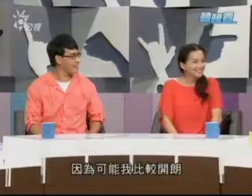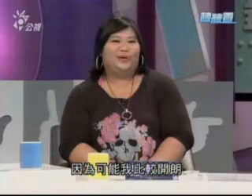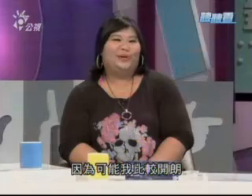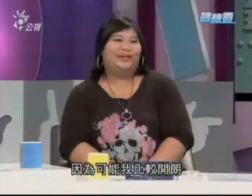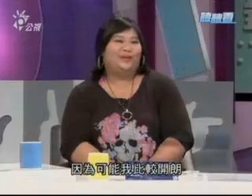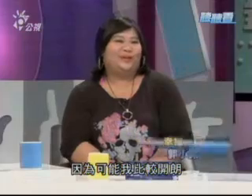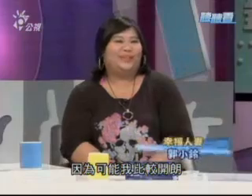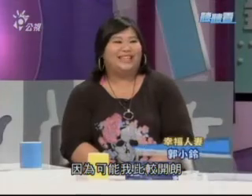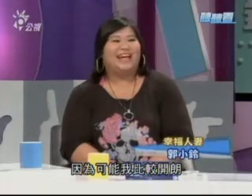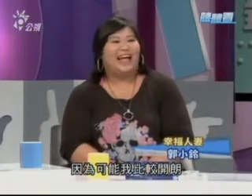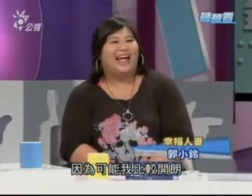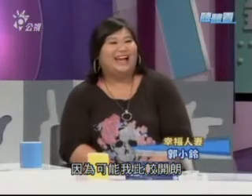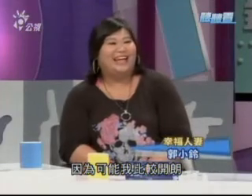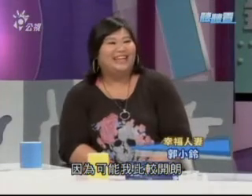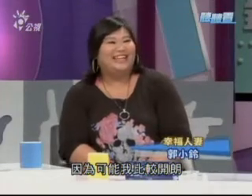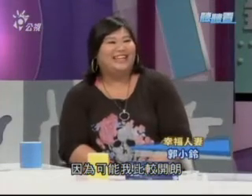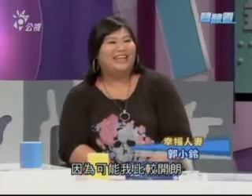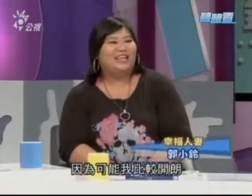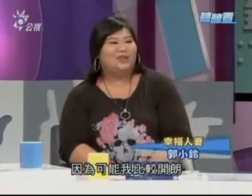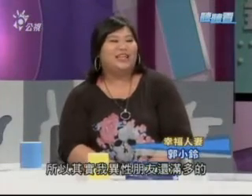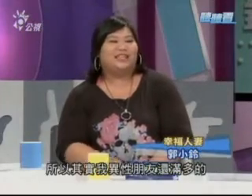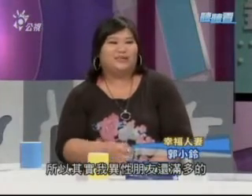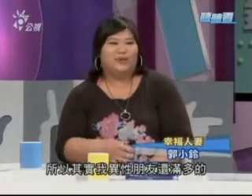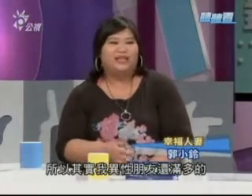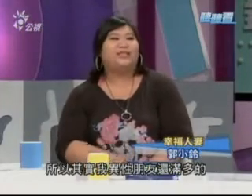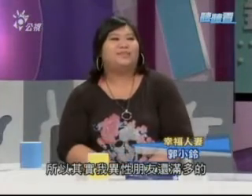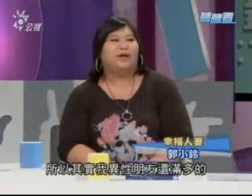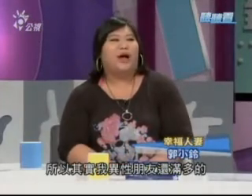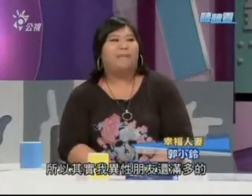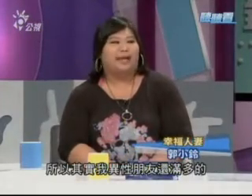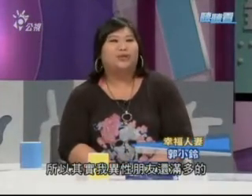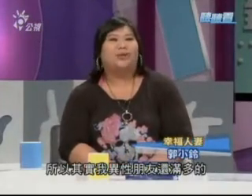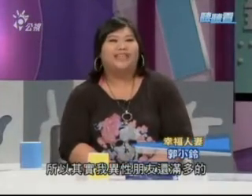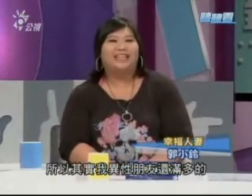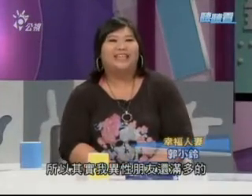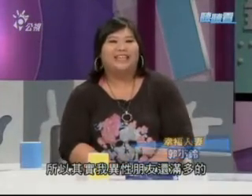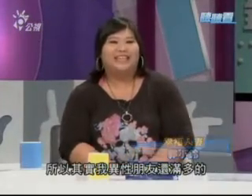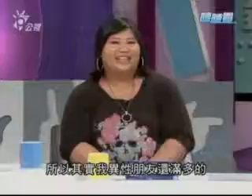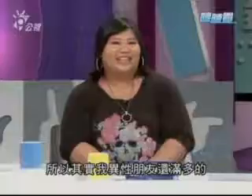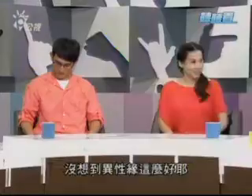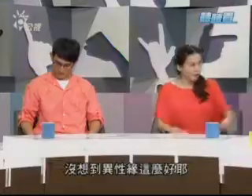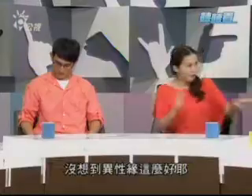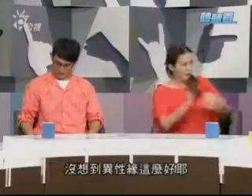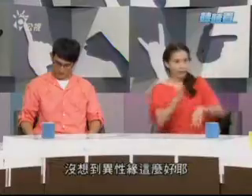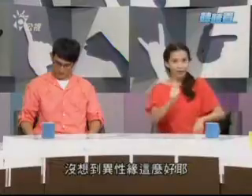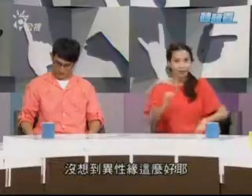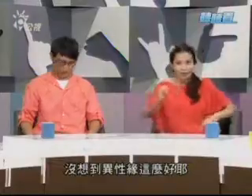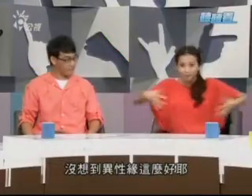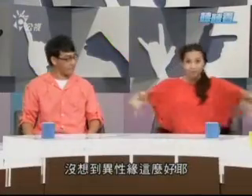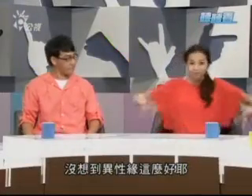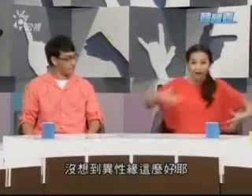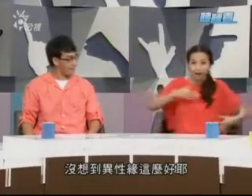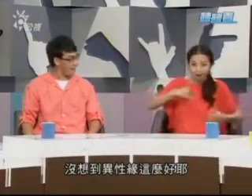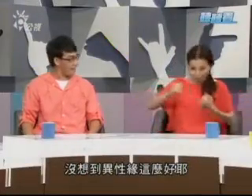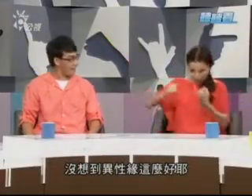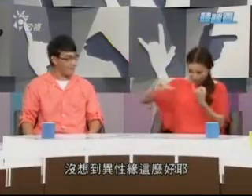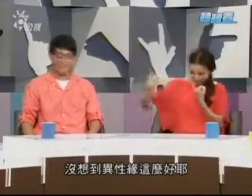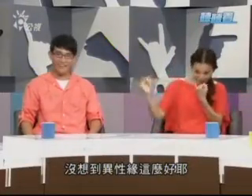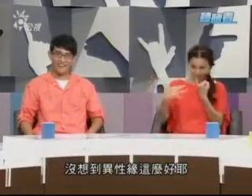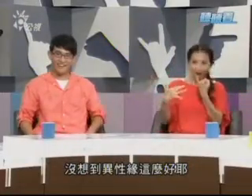因为可能我比较开朗，所以其实我异性朋友还蛮多的。 哇，没想到异性缘这么